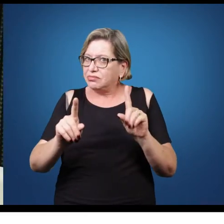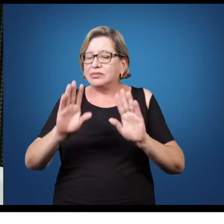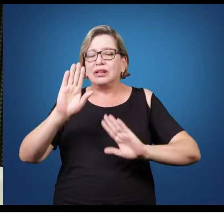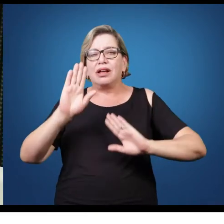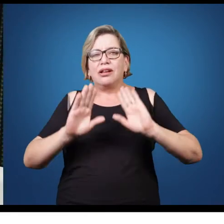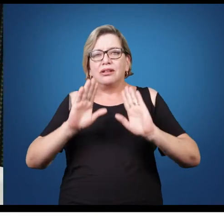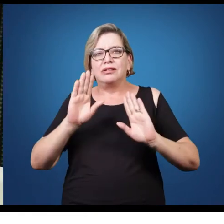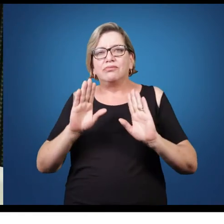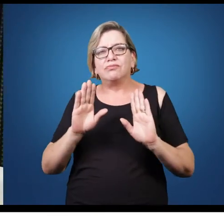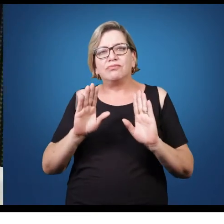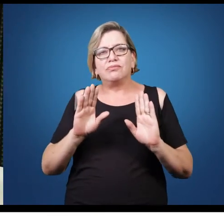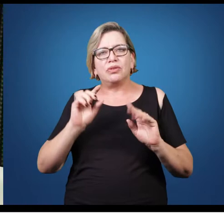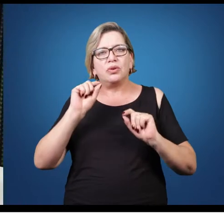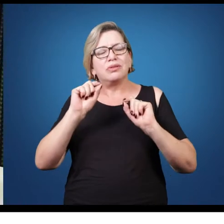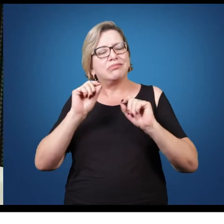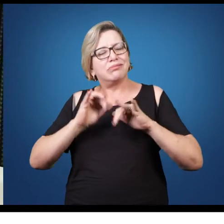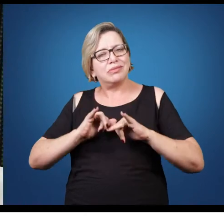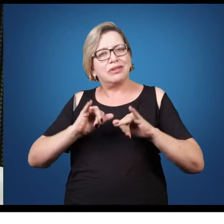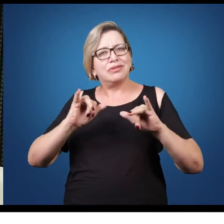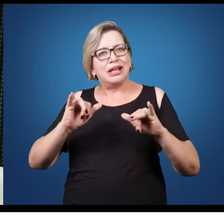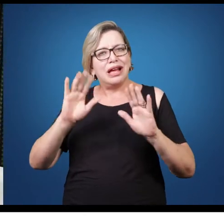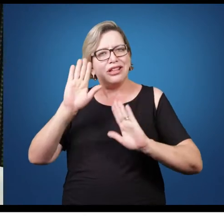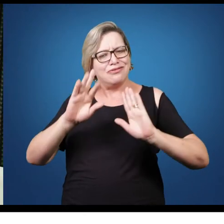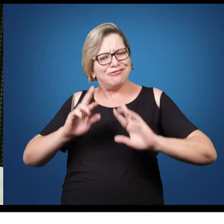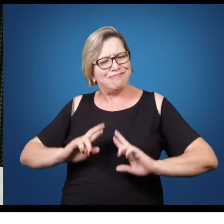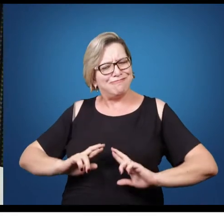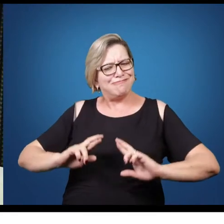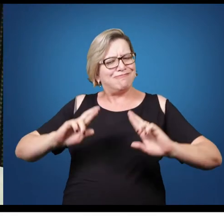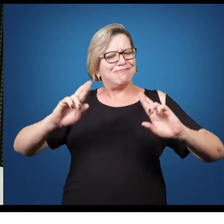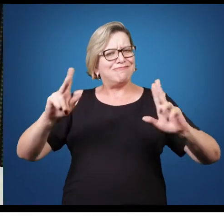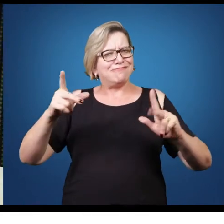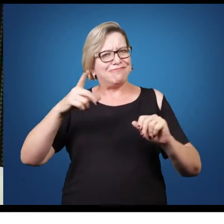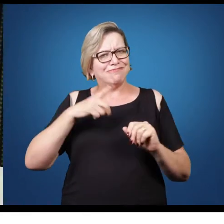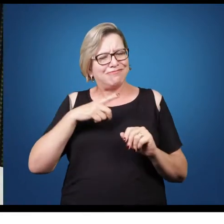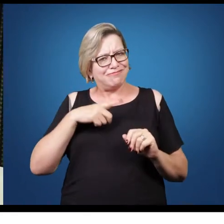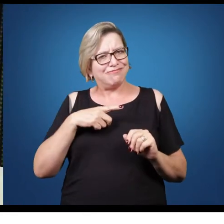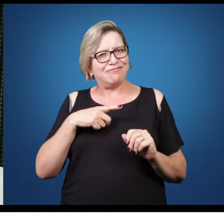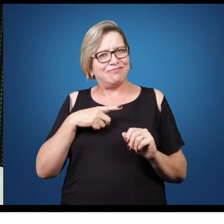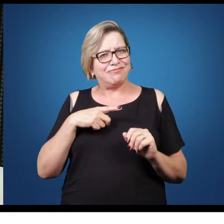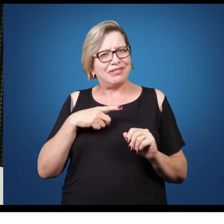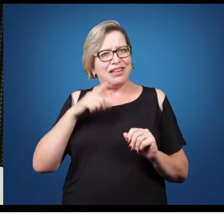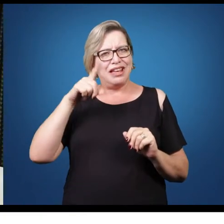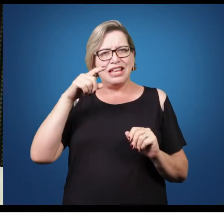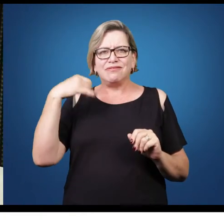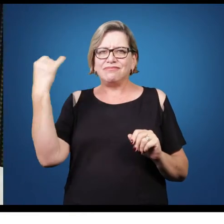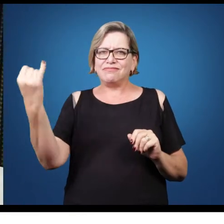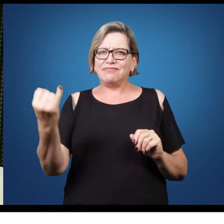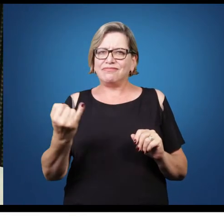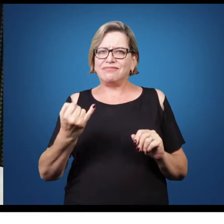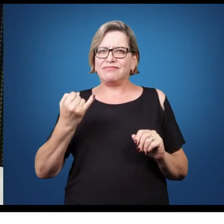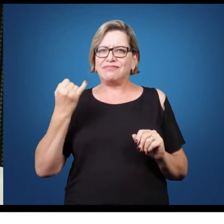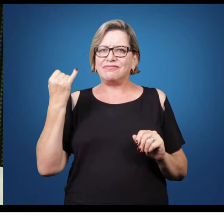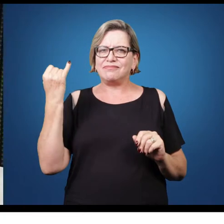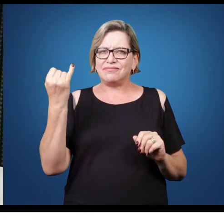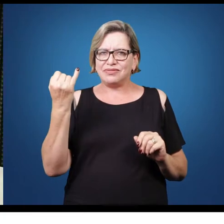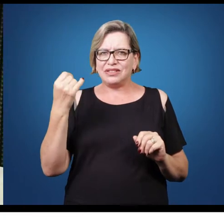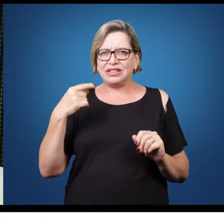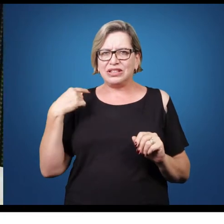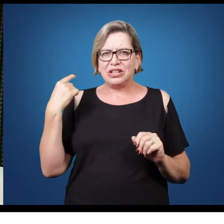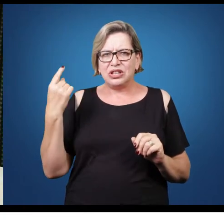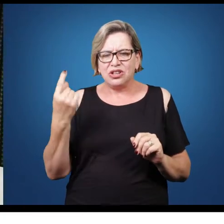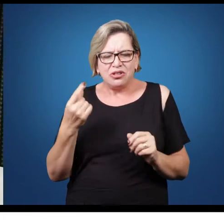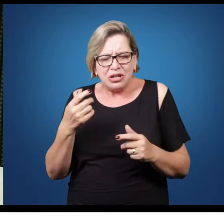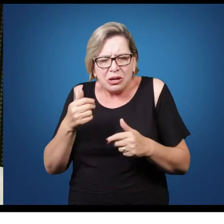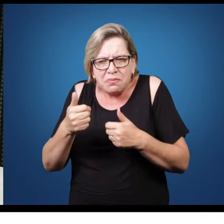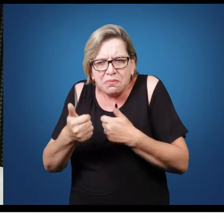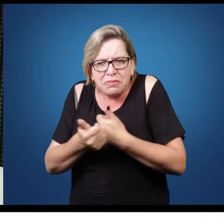peça vídeo aula é que essa é a contradição sempre existiu é muito importante que é que a gente está próximo